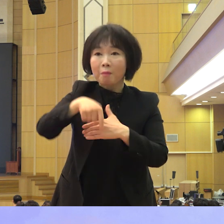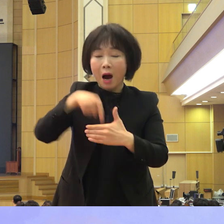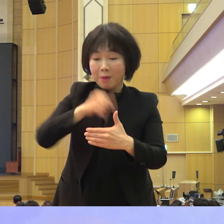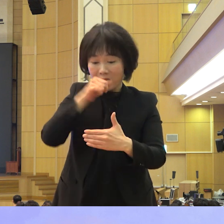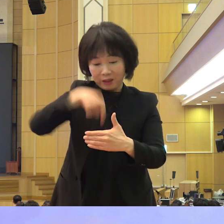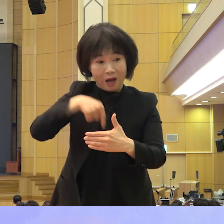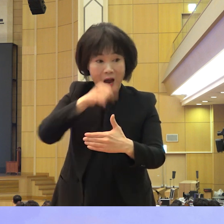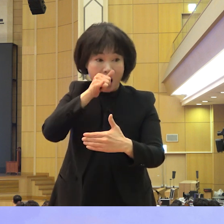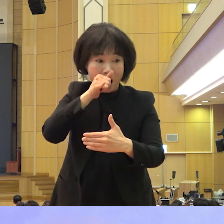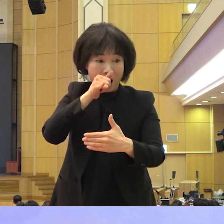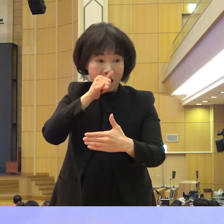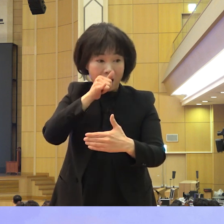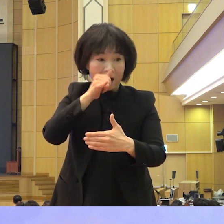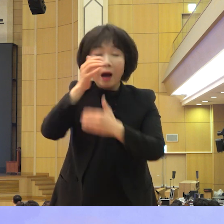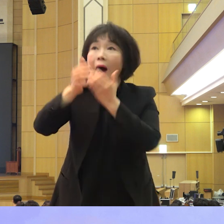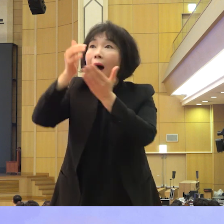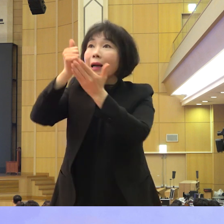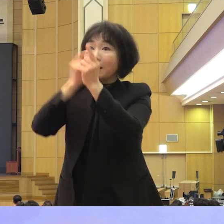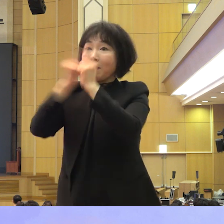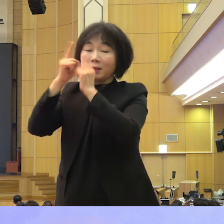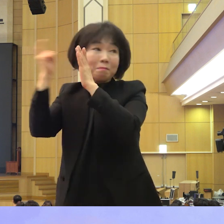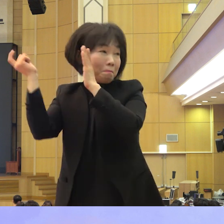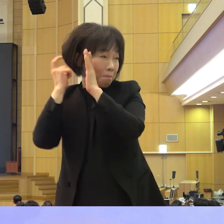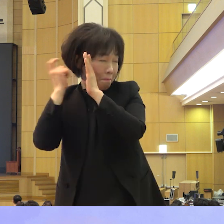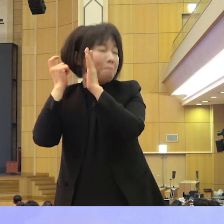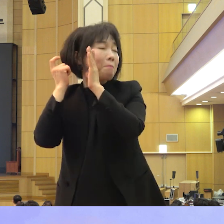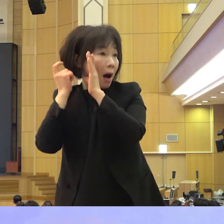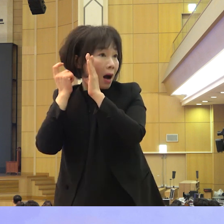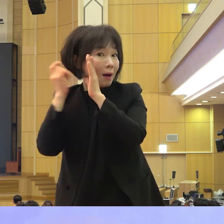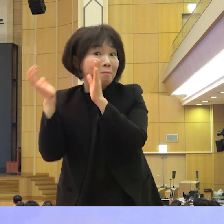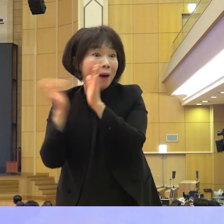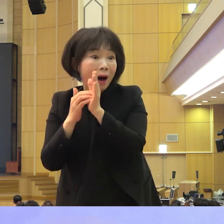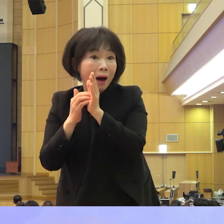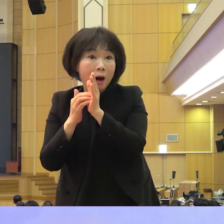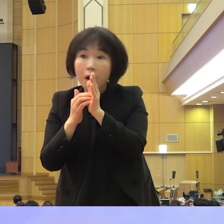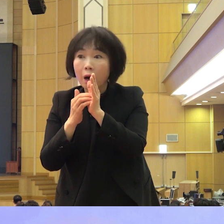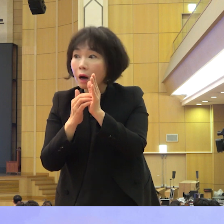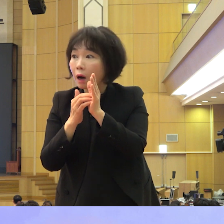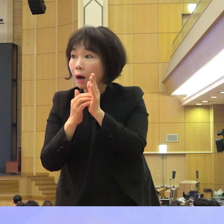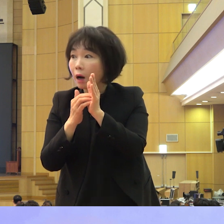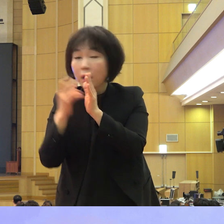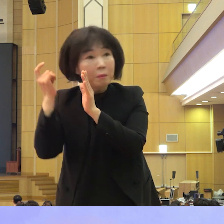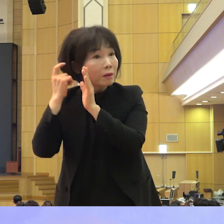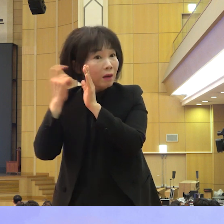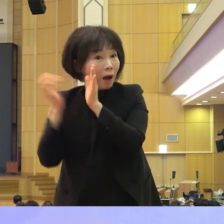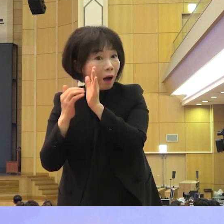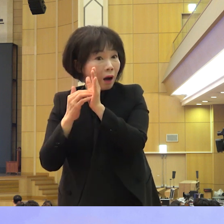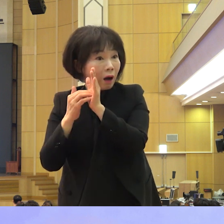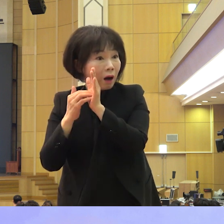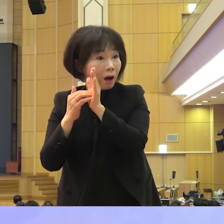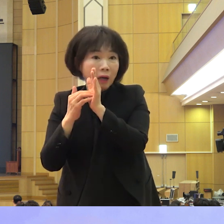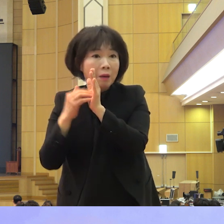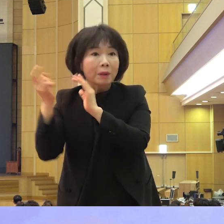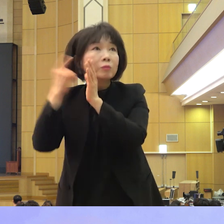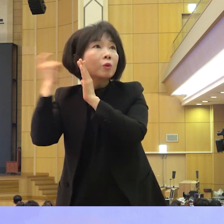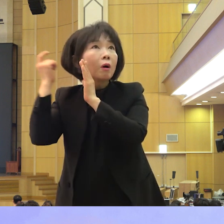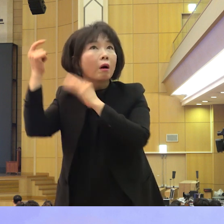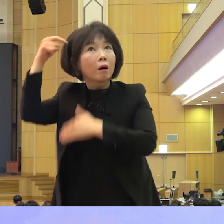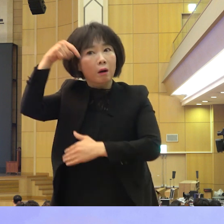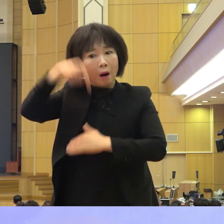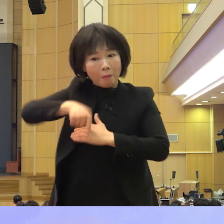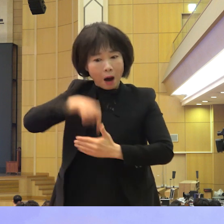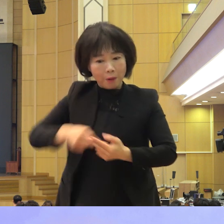하였으니, 하나님의 말씀을 들어서 그 말씀이 내 마음에 와 있고 내 입에